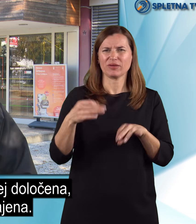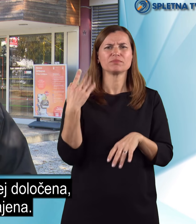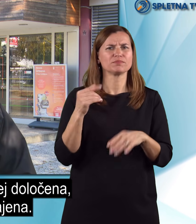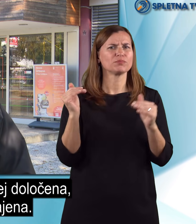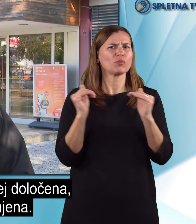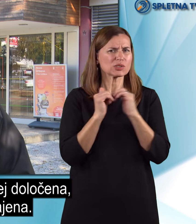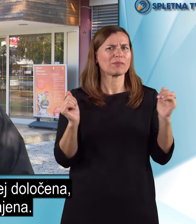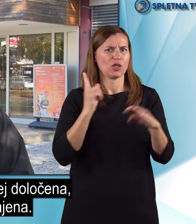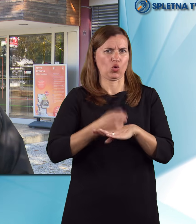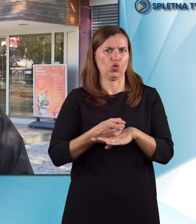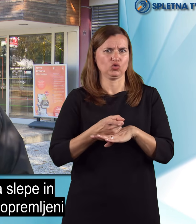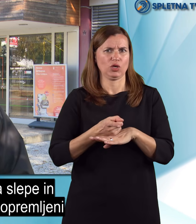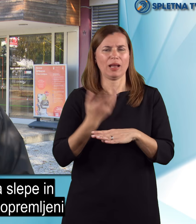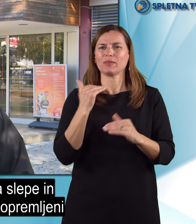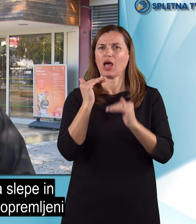tudi usklajena,